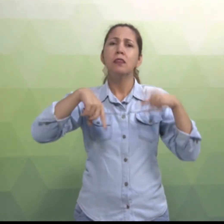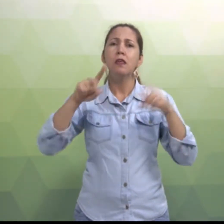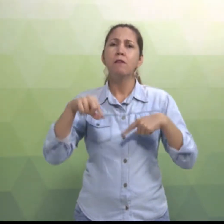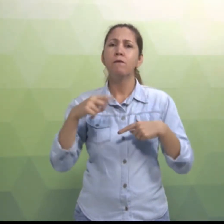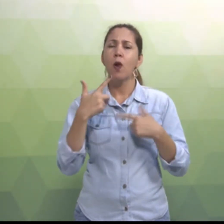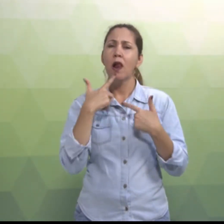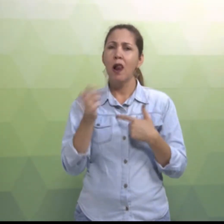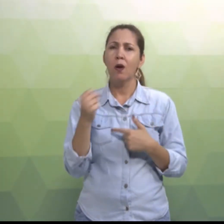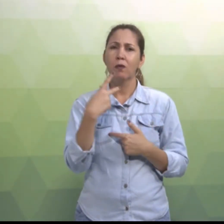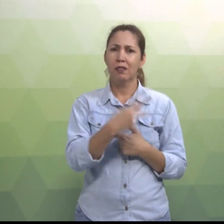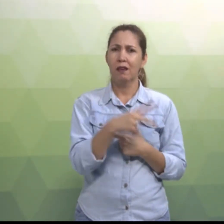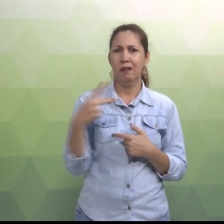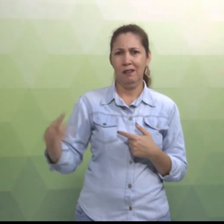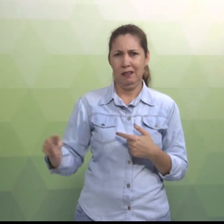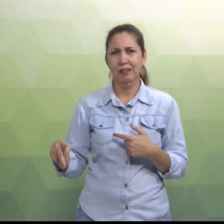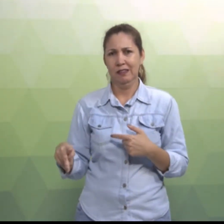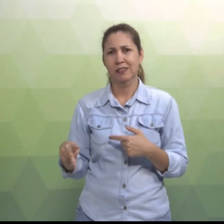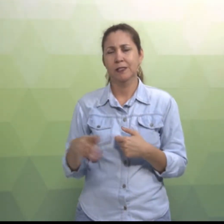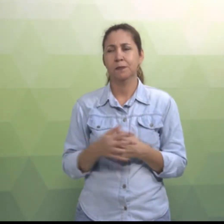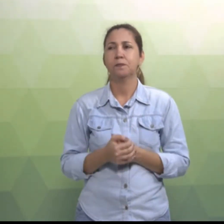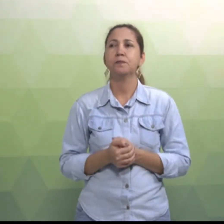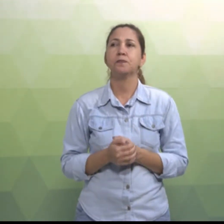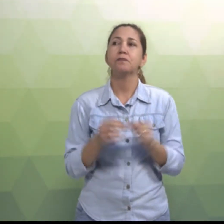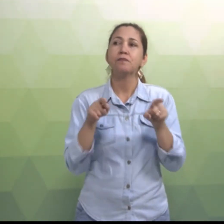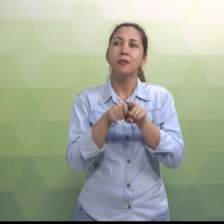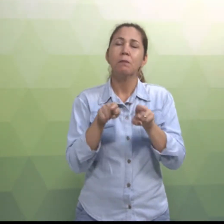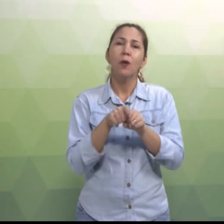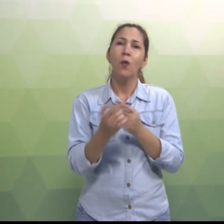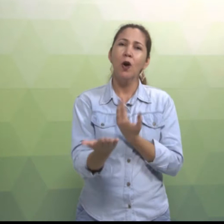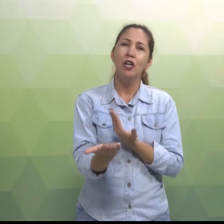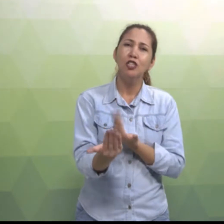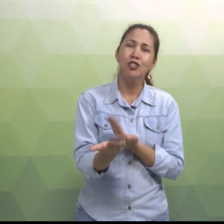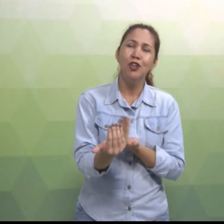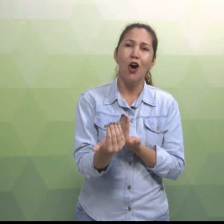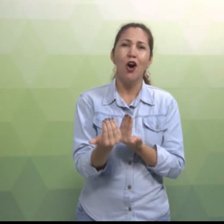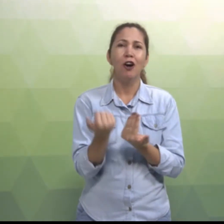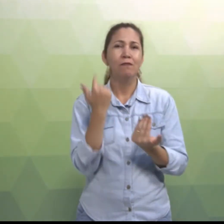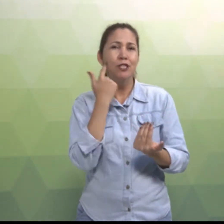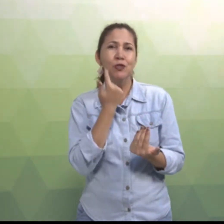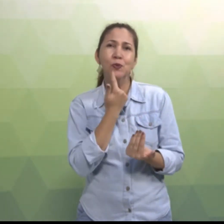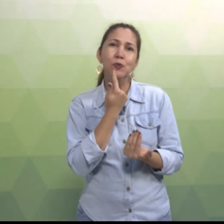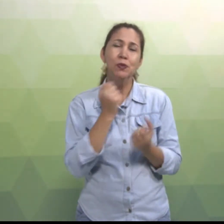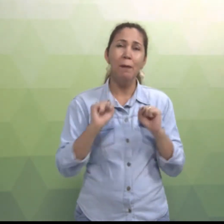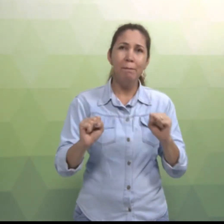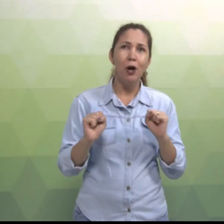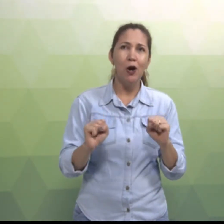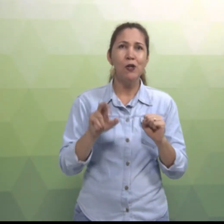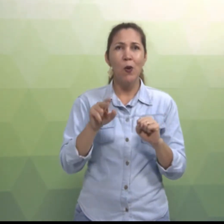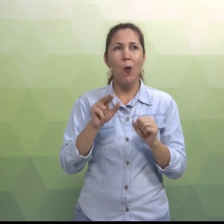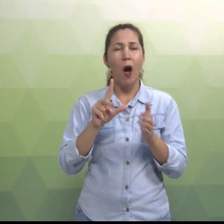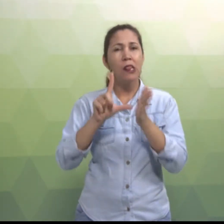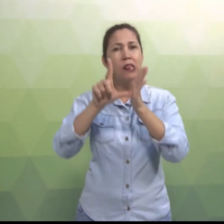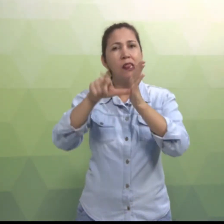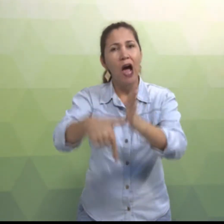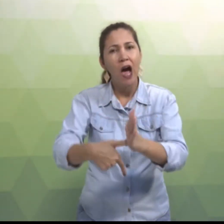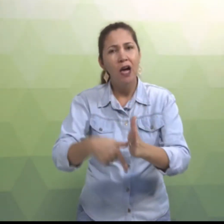contextos familiares. Com relação aos jovens, também temos os jovens surdos que têm